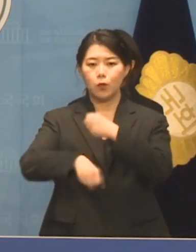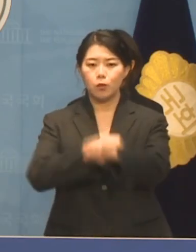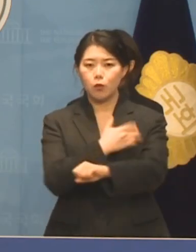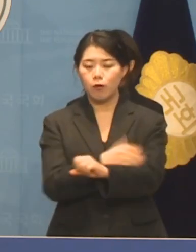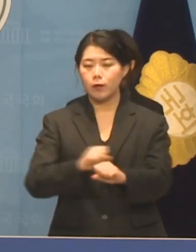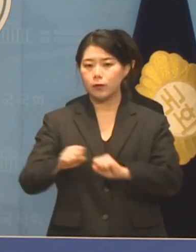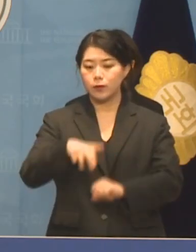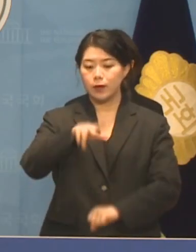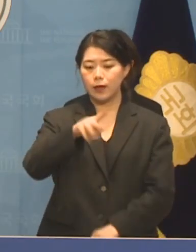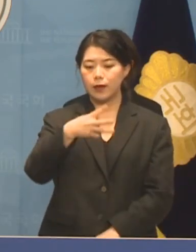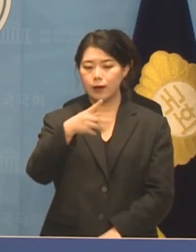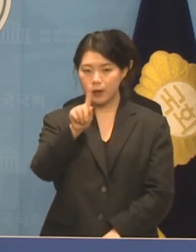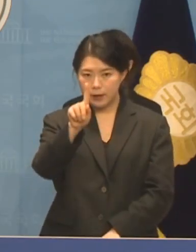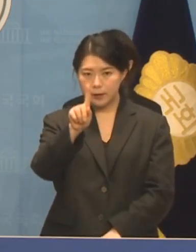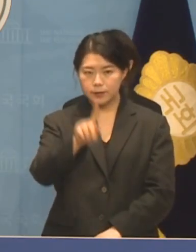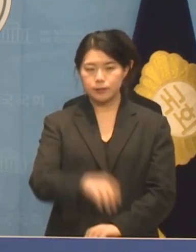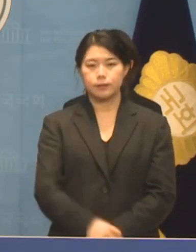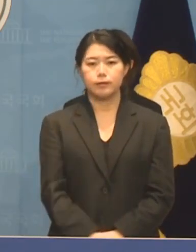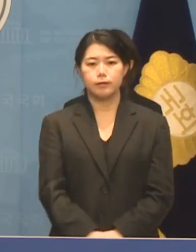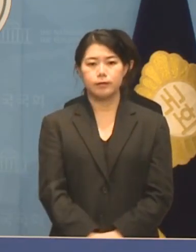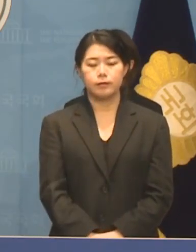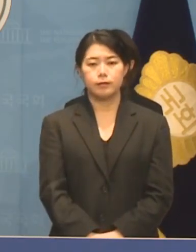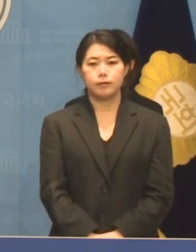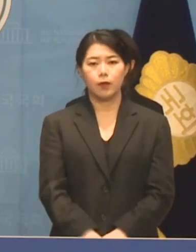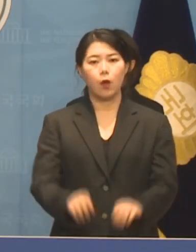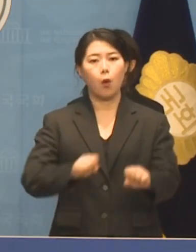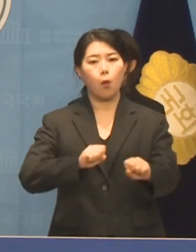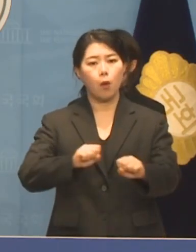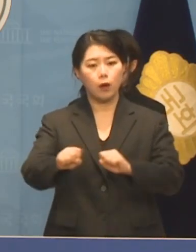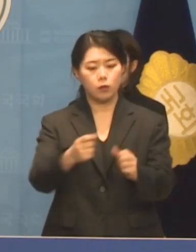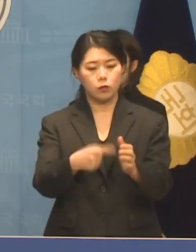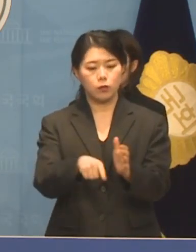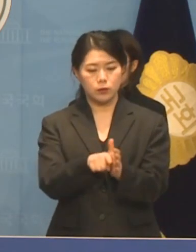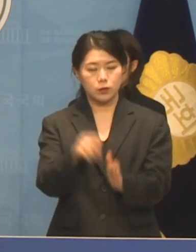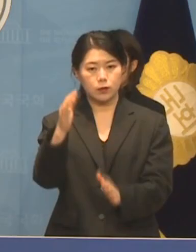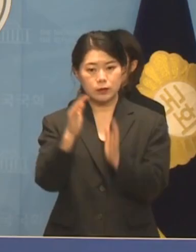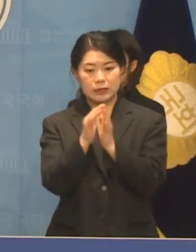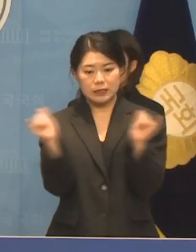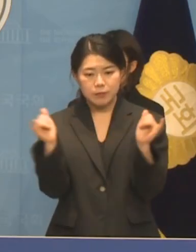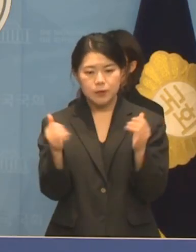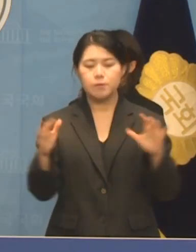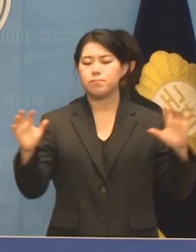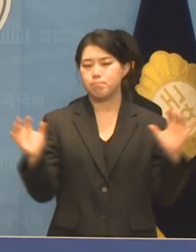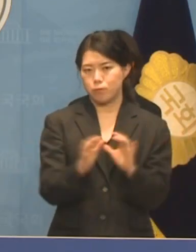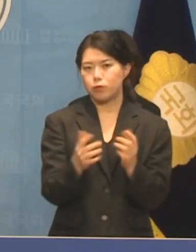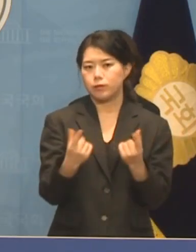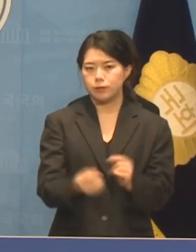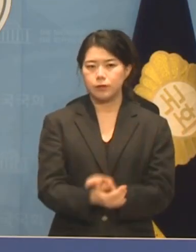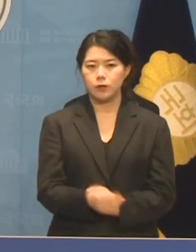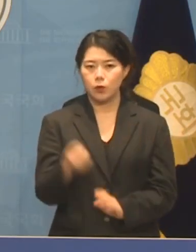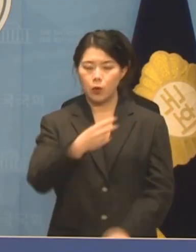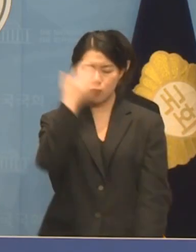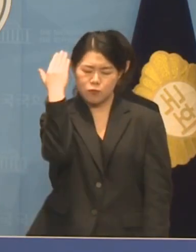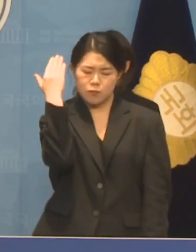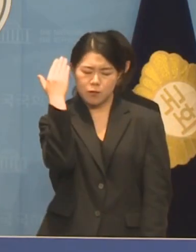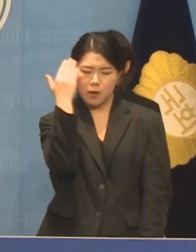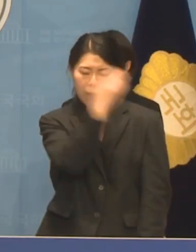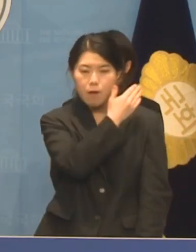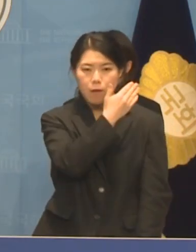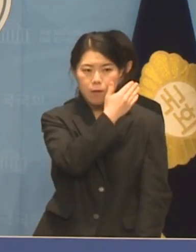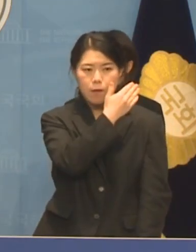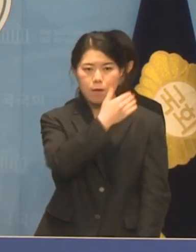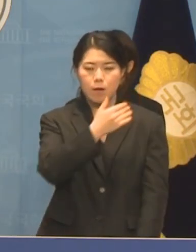카라는 그러한 활동을 위한 시민단체입니다. 무엇보다도 투명하고 민주적으로